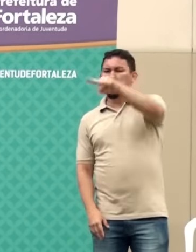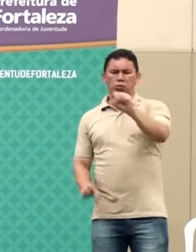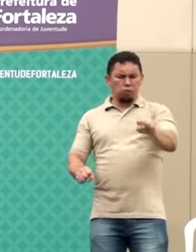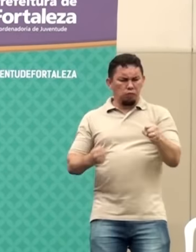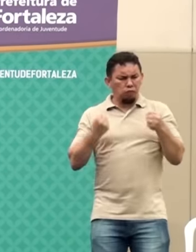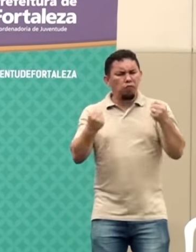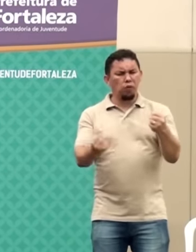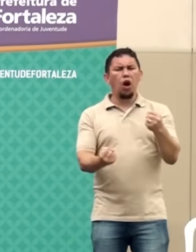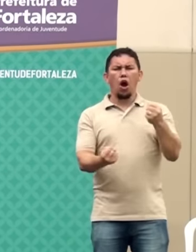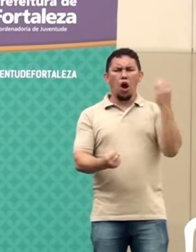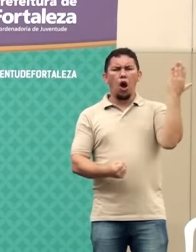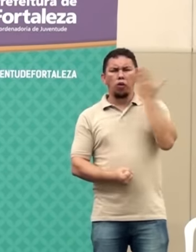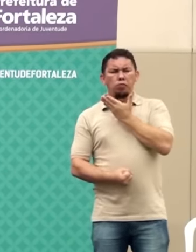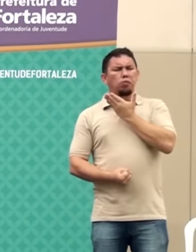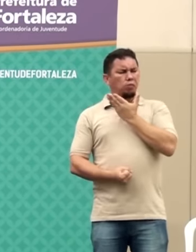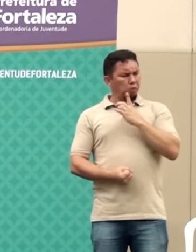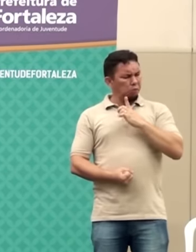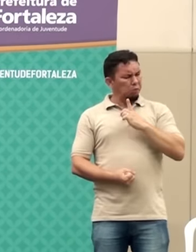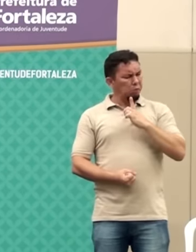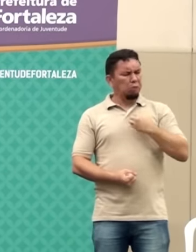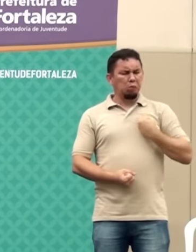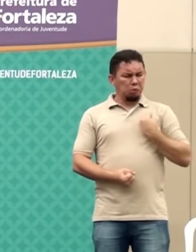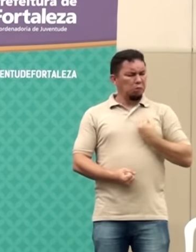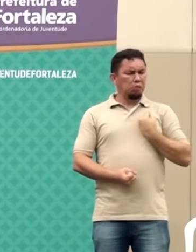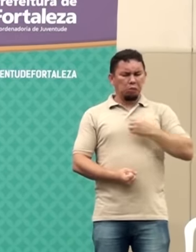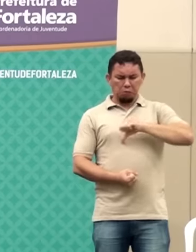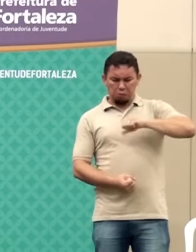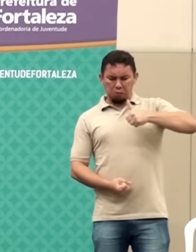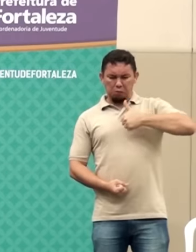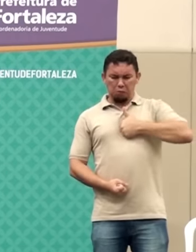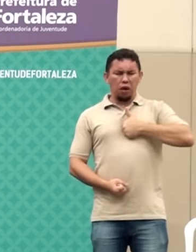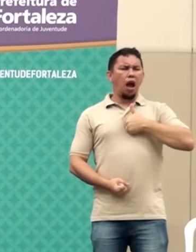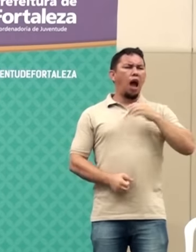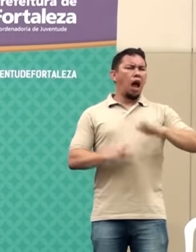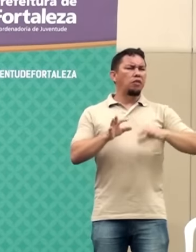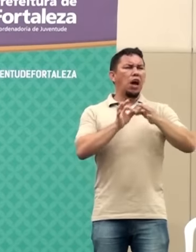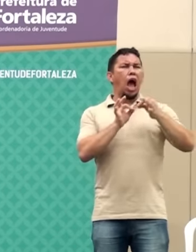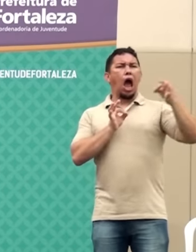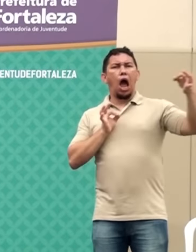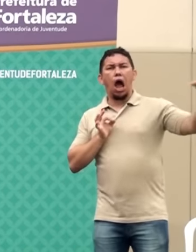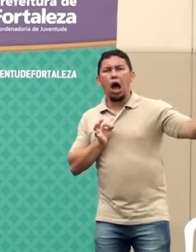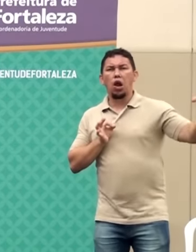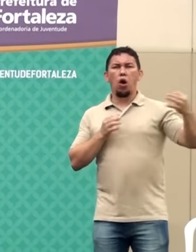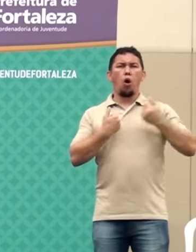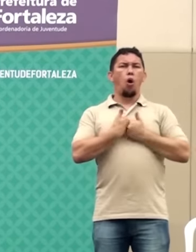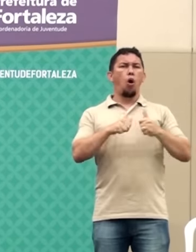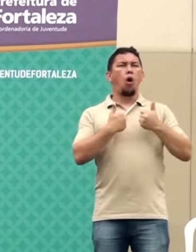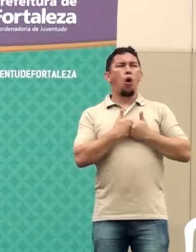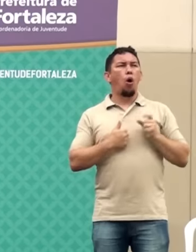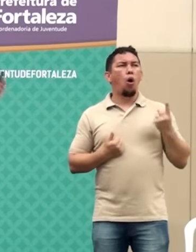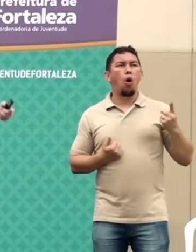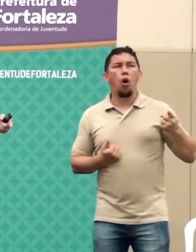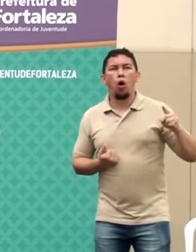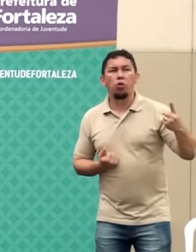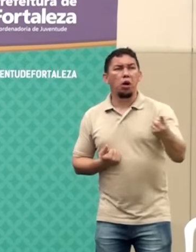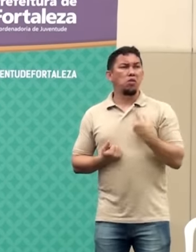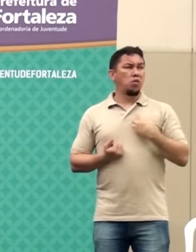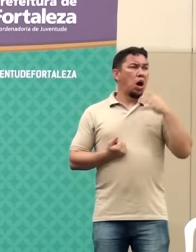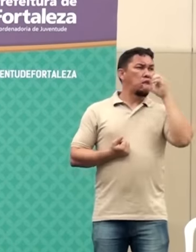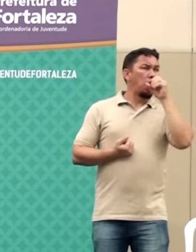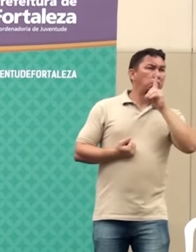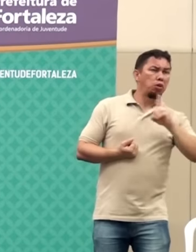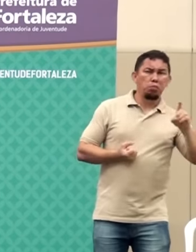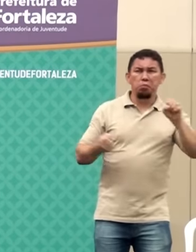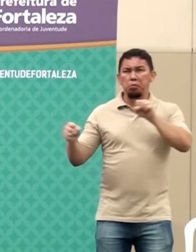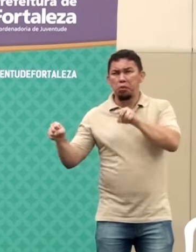forte, realmente, todo mundo com disposição, com vontade. Ah, às vezes é longe, às vezes tem que pegar o ônibus, às vezes é no final de semana.